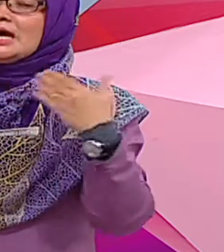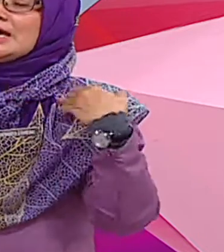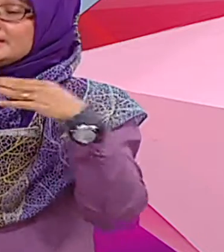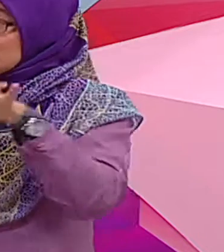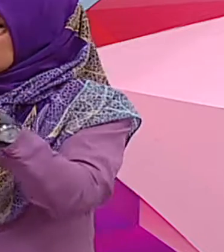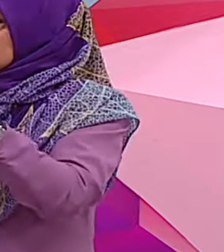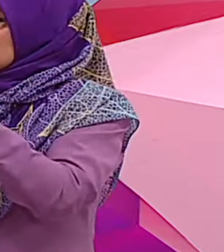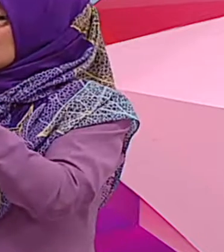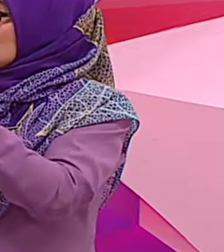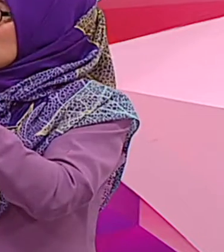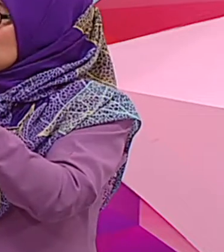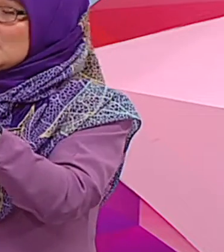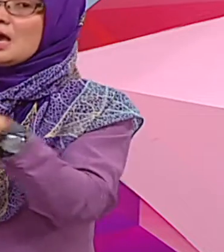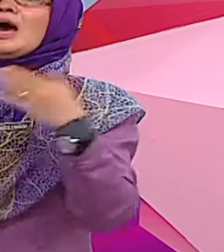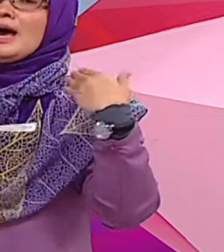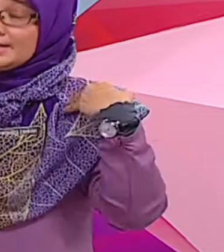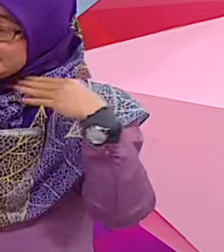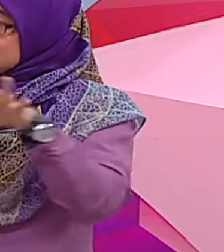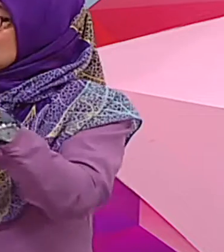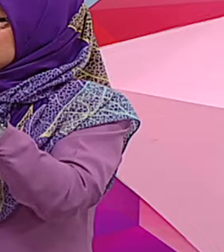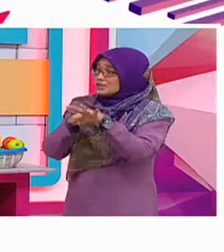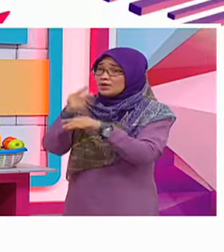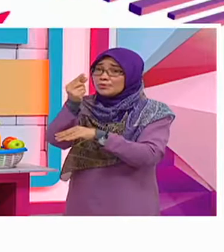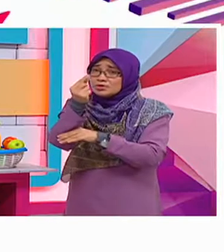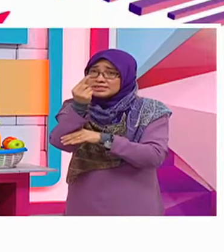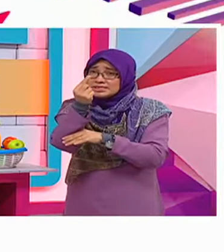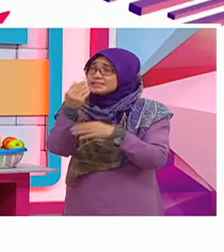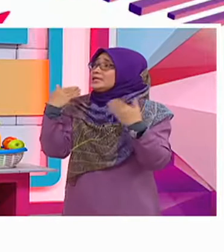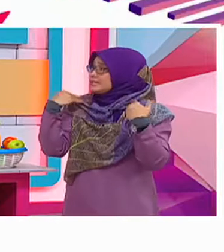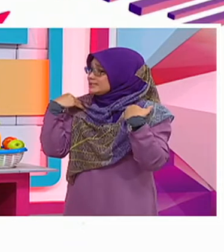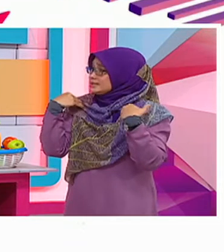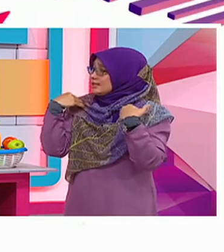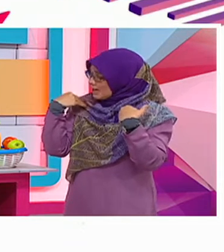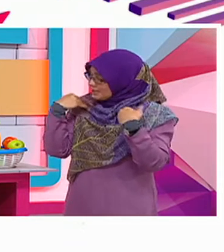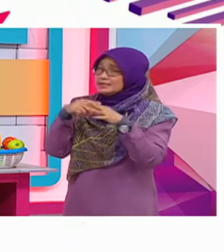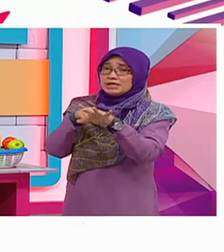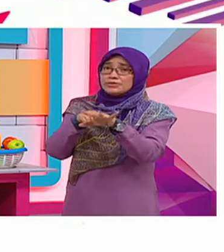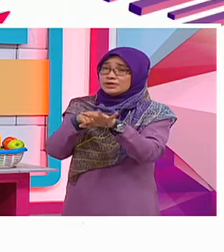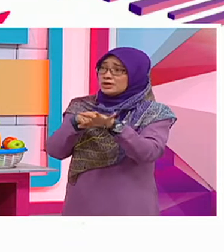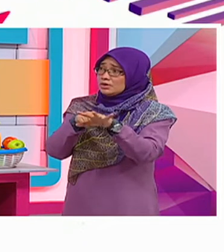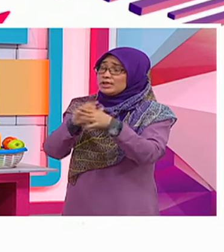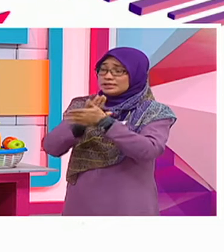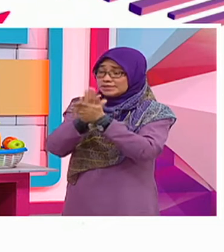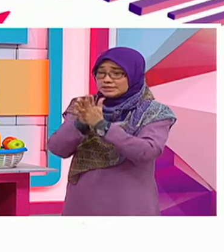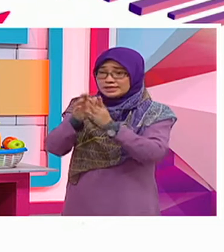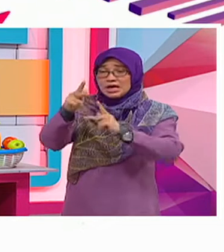ada daun ha ada daunnya walaupun kecil-kecil ada-ada daun Oke jadi